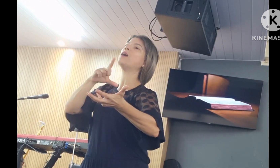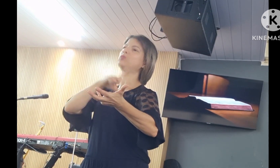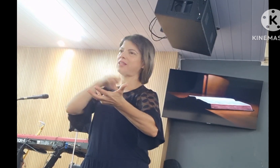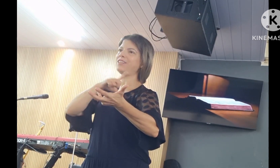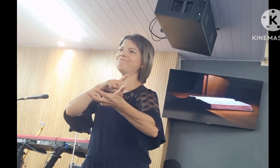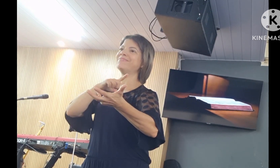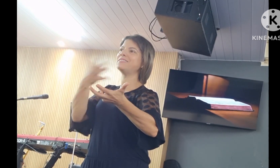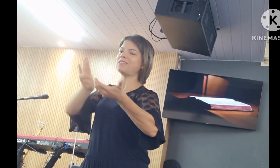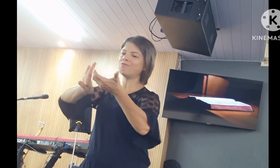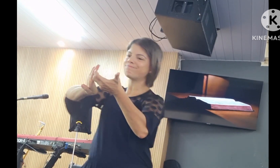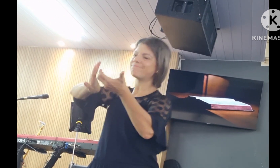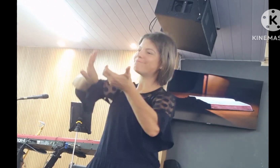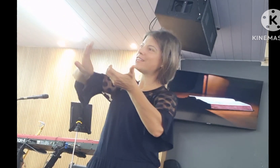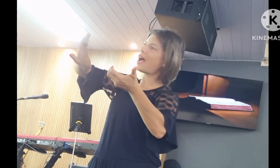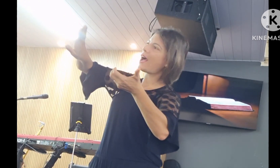e estão separados de Deus.